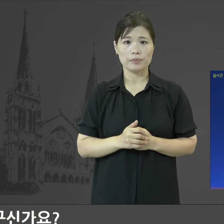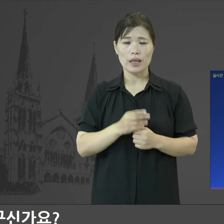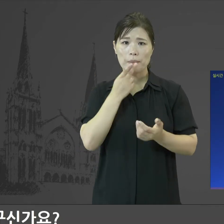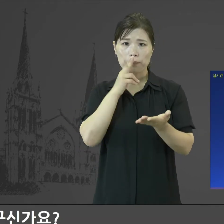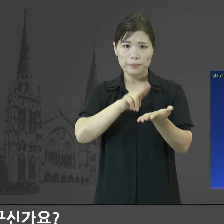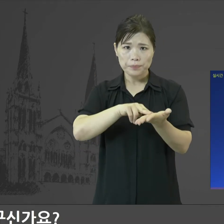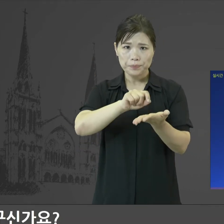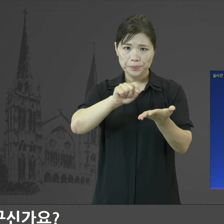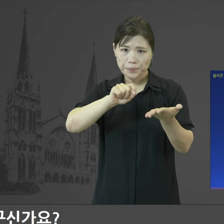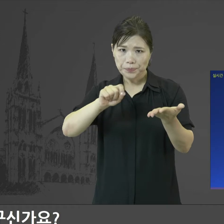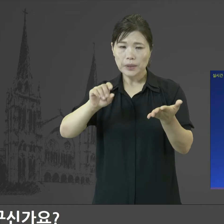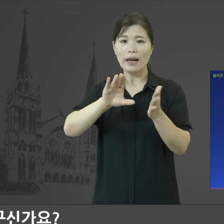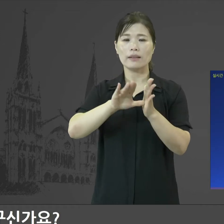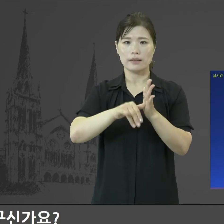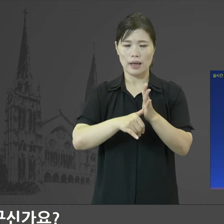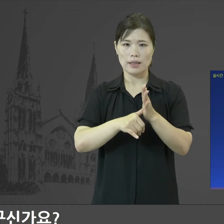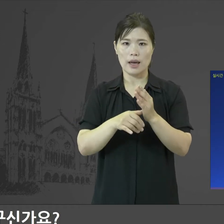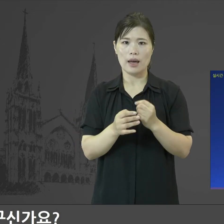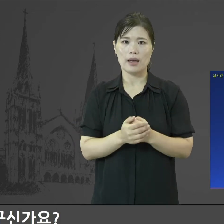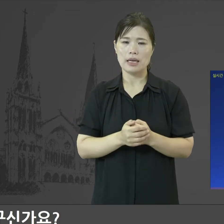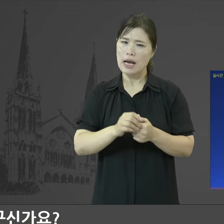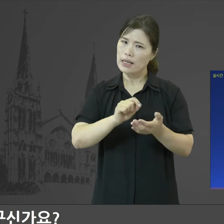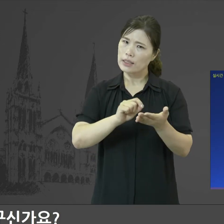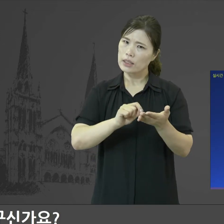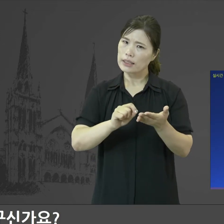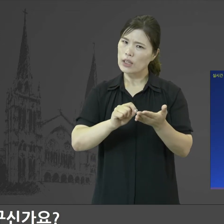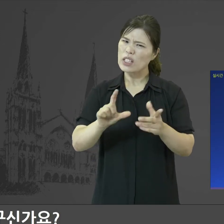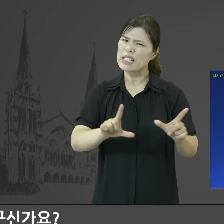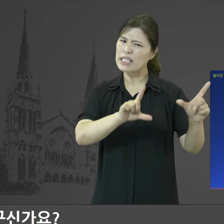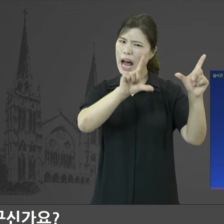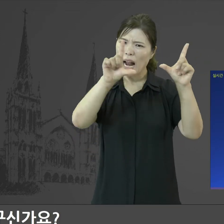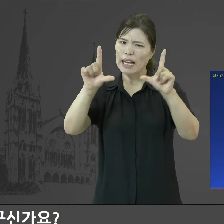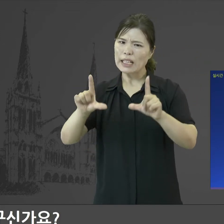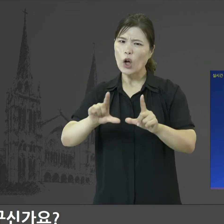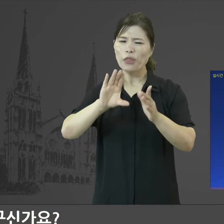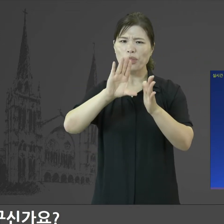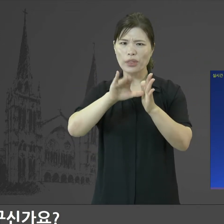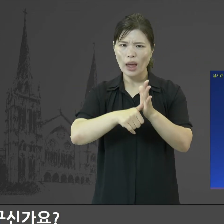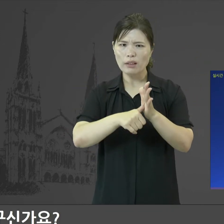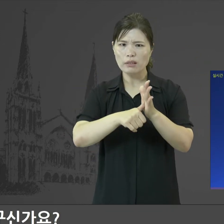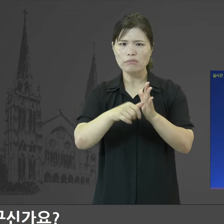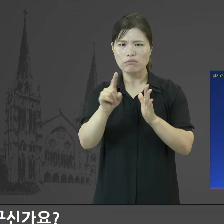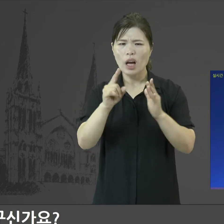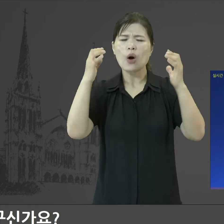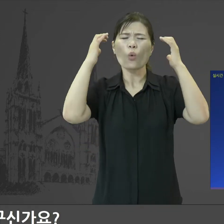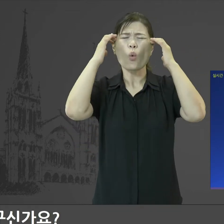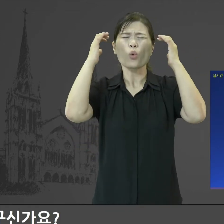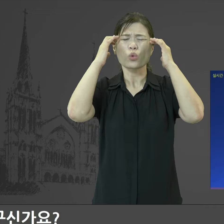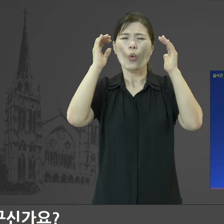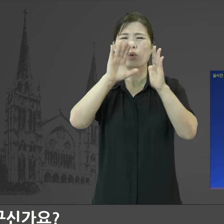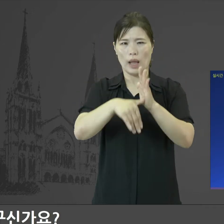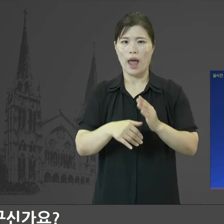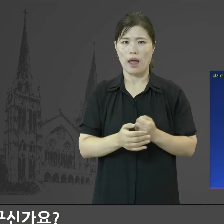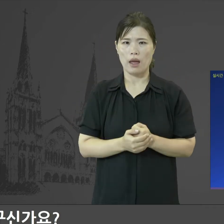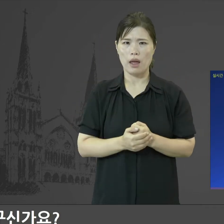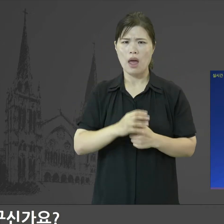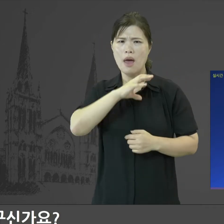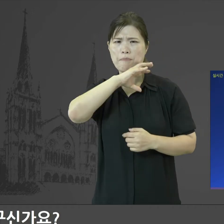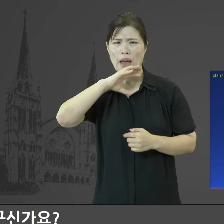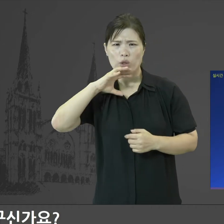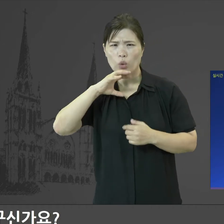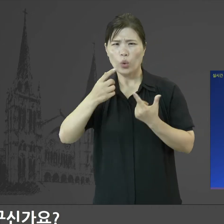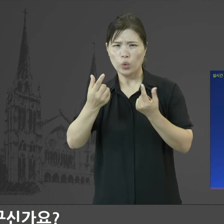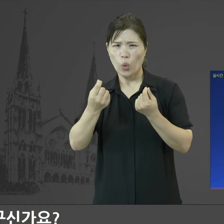서신들이 저술될 때 사실 이 저자들이 살아가는 시대는 고통의 시대였습니다. 베드로전서도